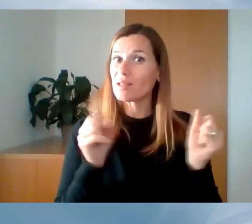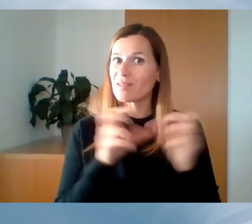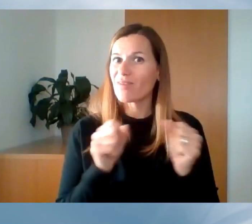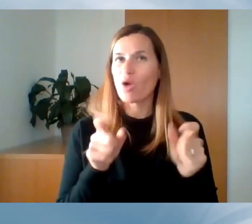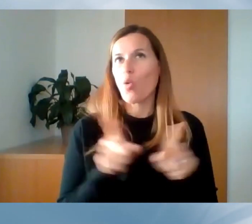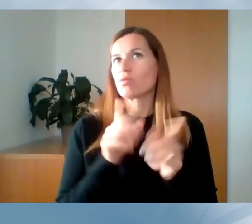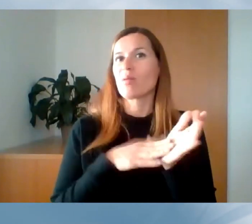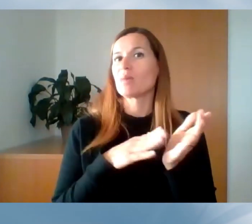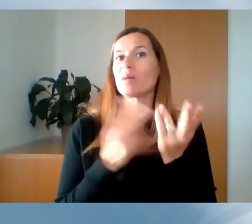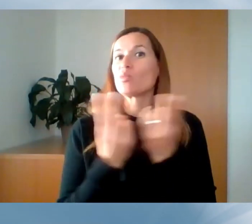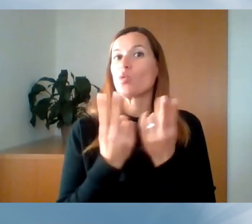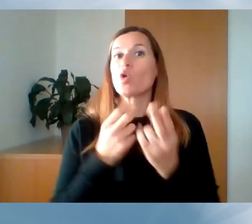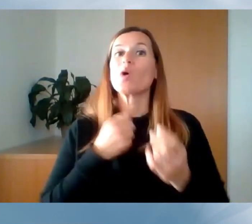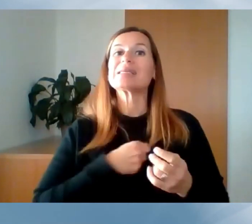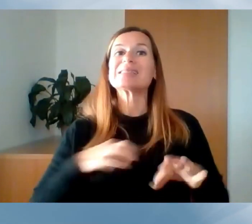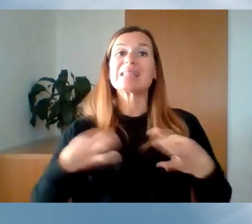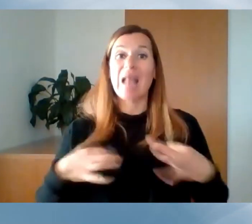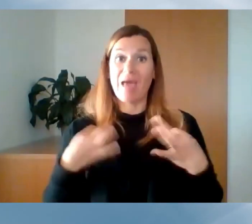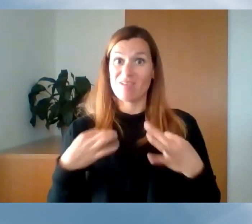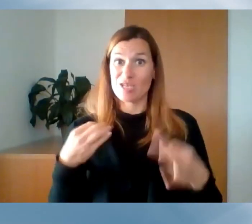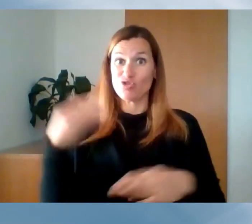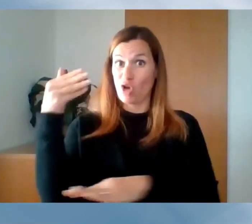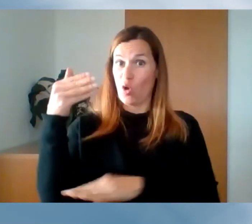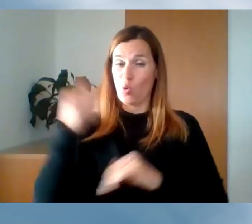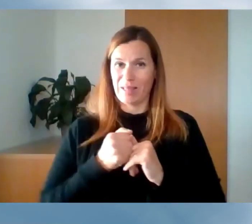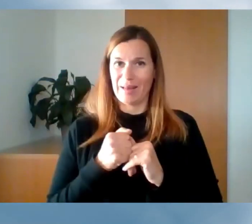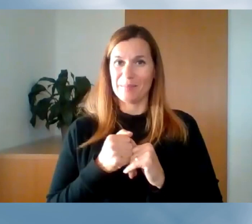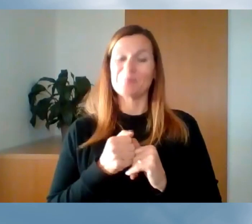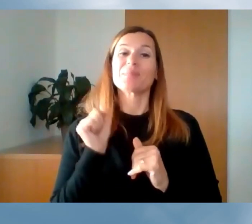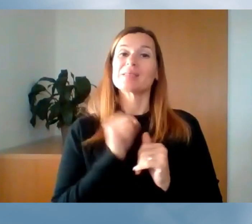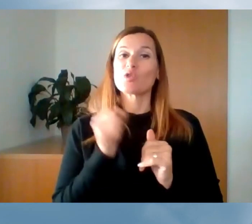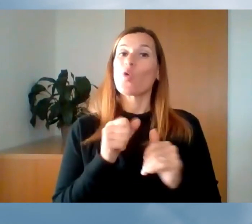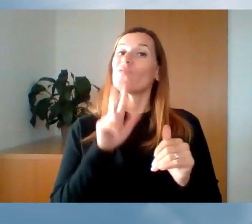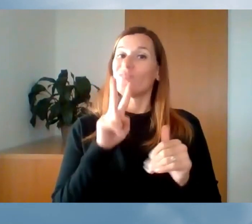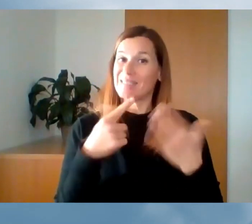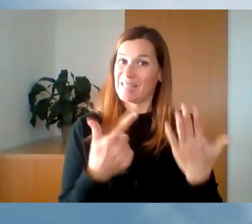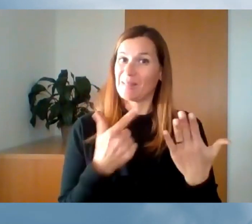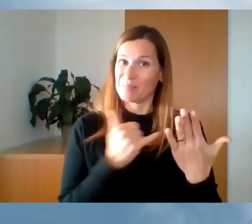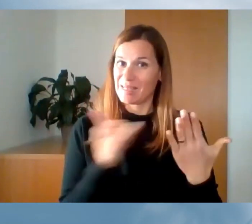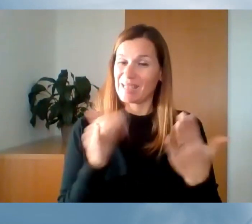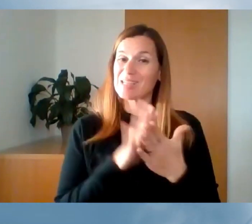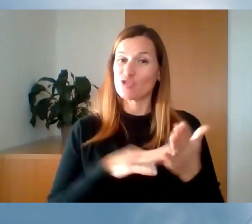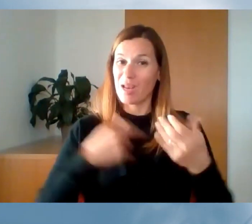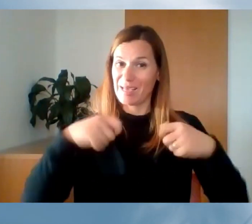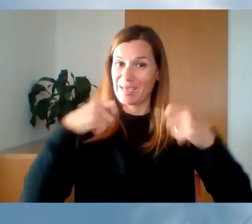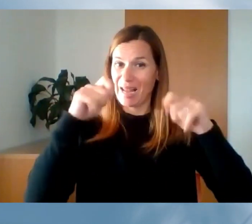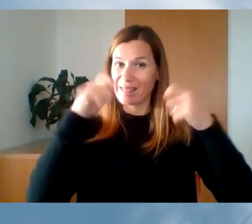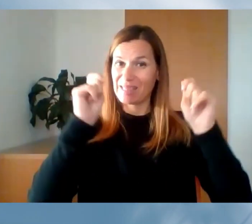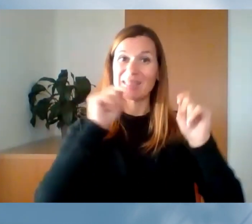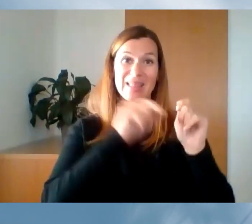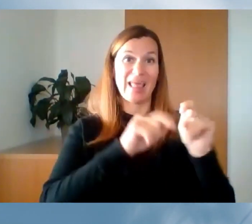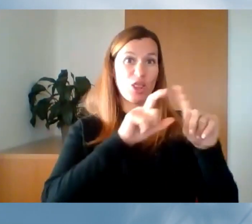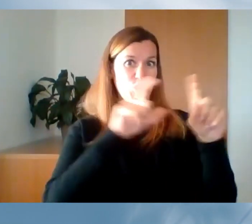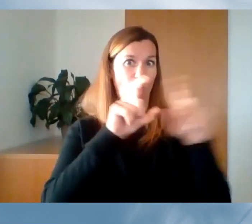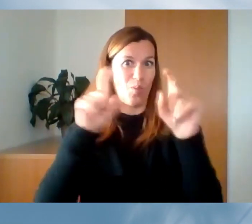bil recimo zdraviliški hotel. In tako so v 70. letih začeli